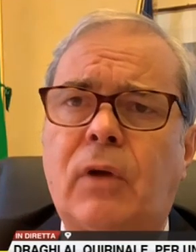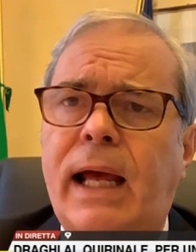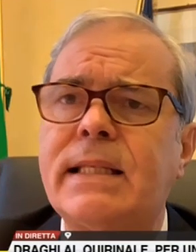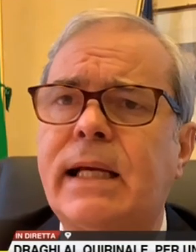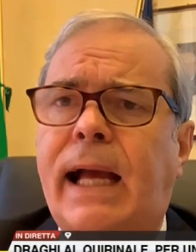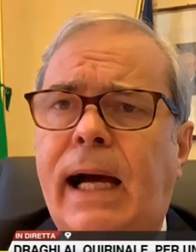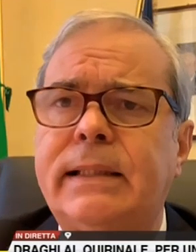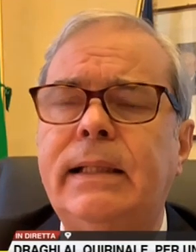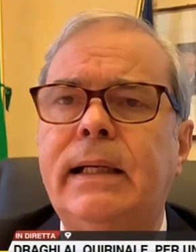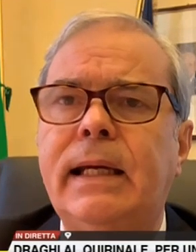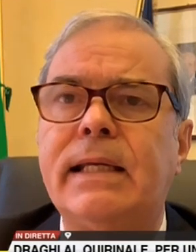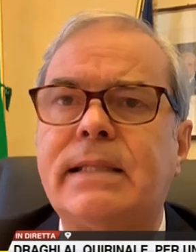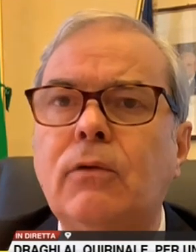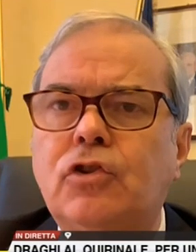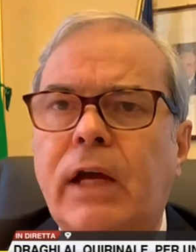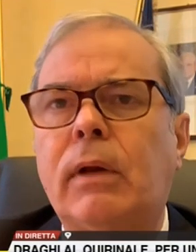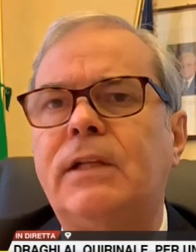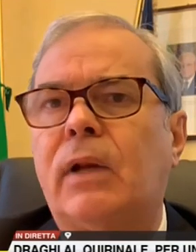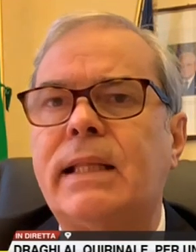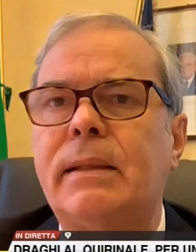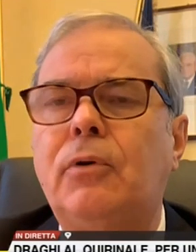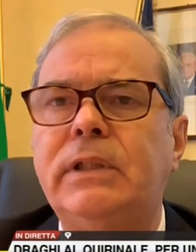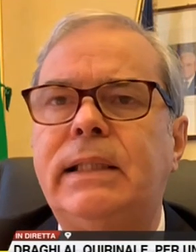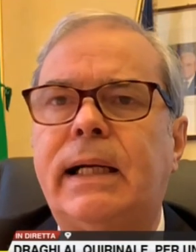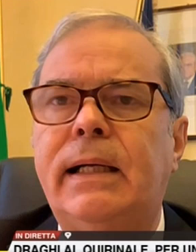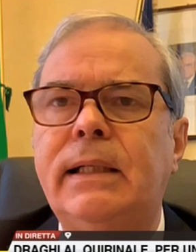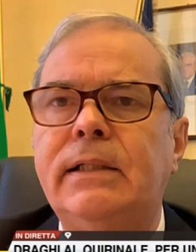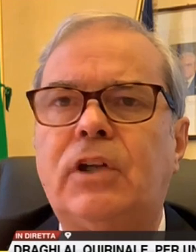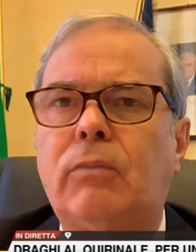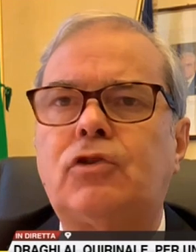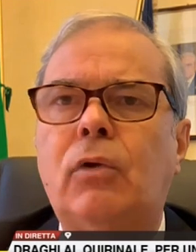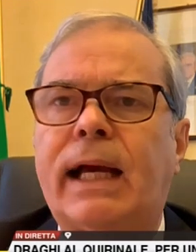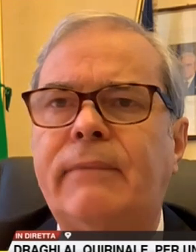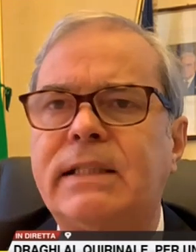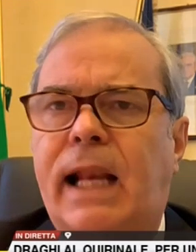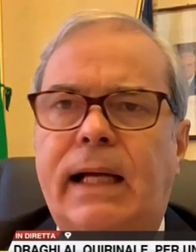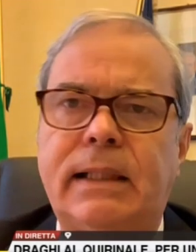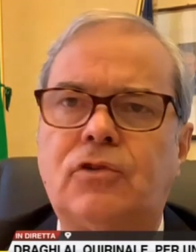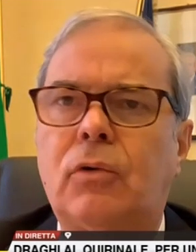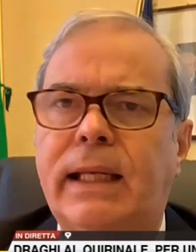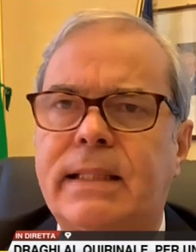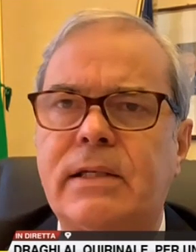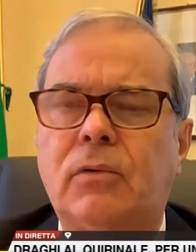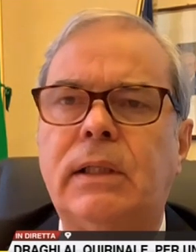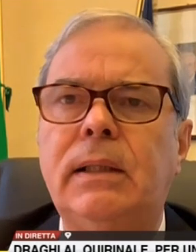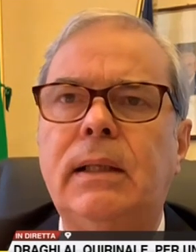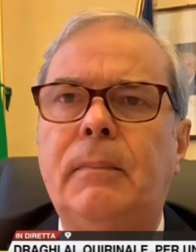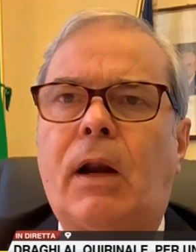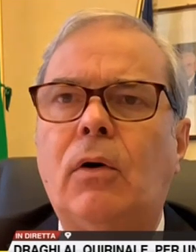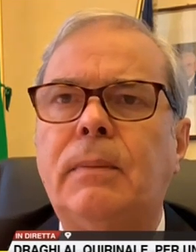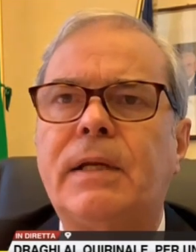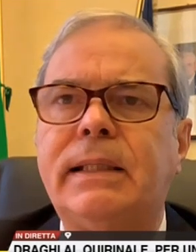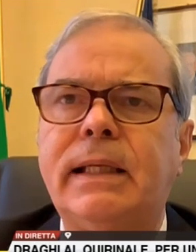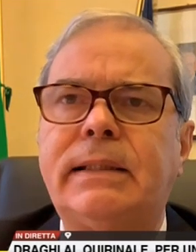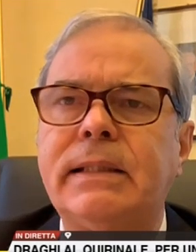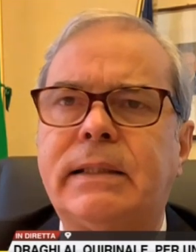una maggioranza cade, e se non c'è una maggioranza politica c'è una sola grande strada, sono le elezioni. Però